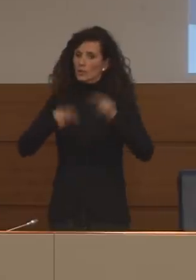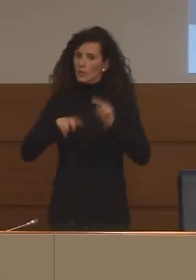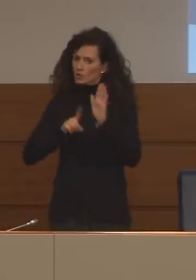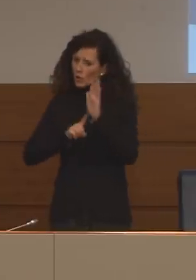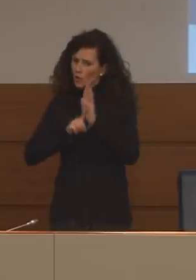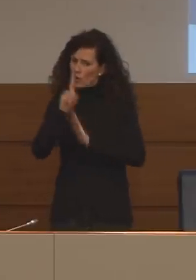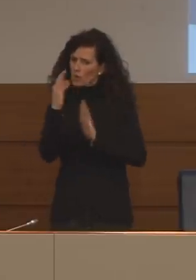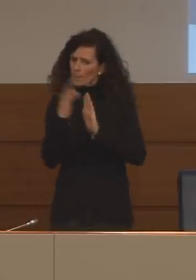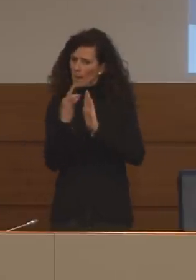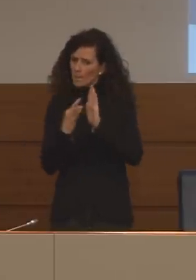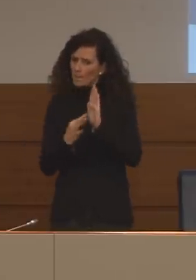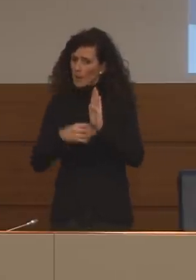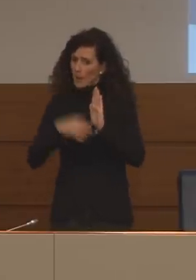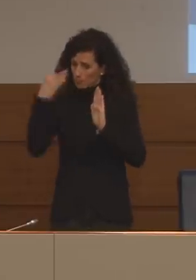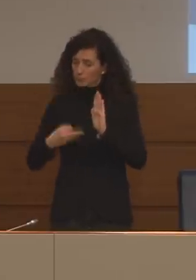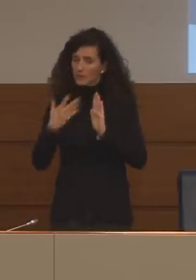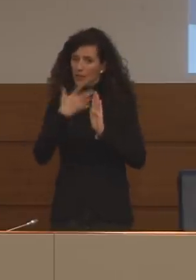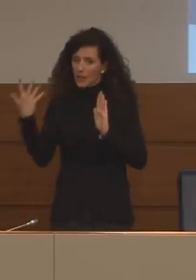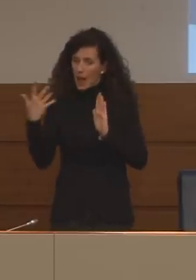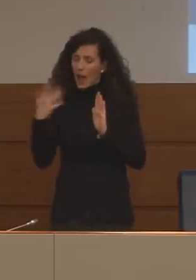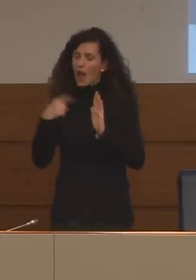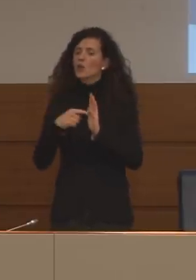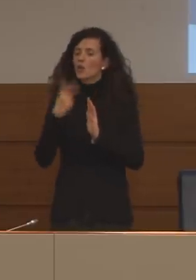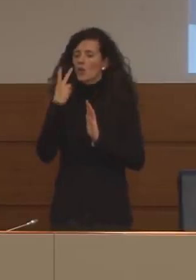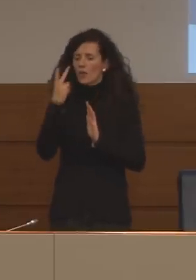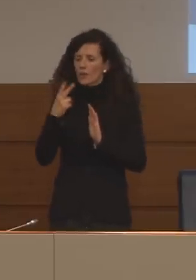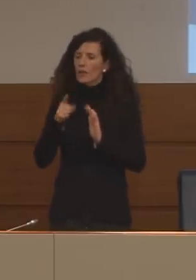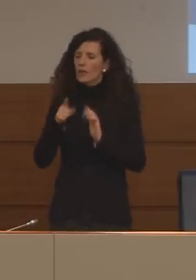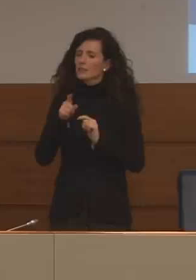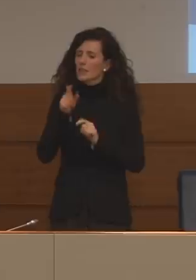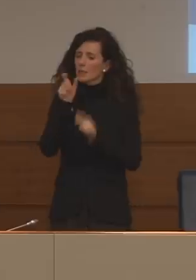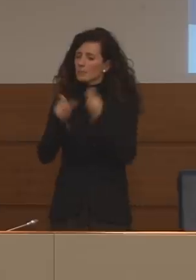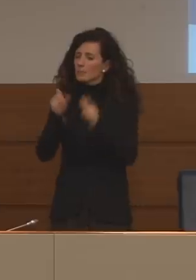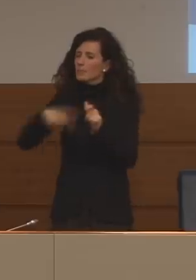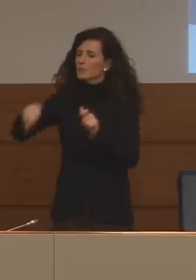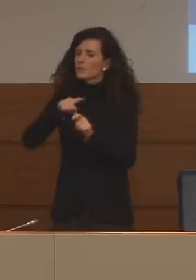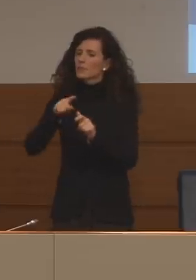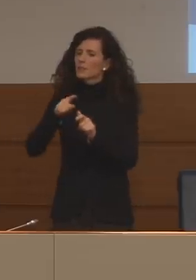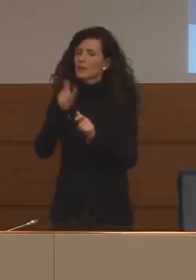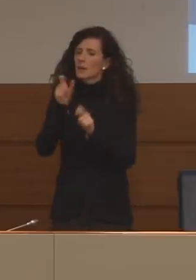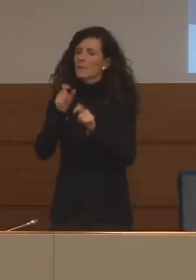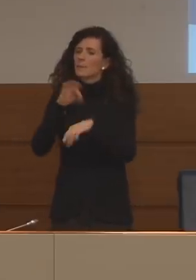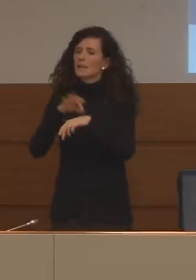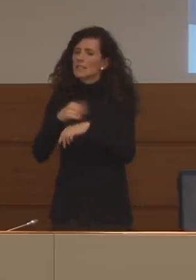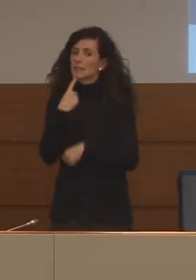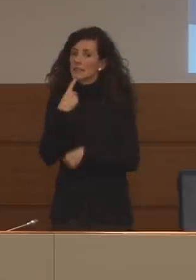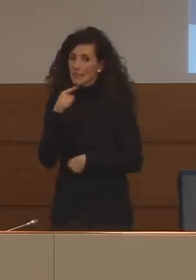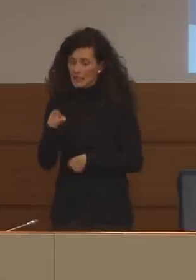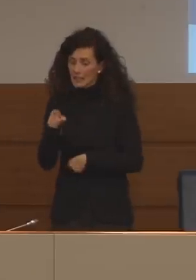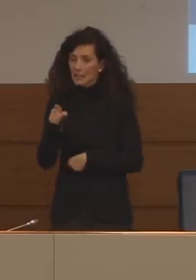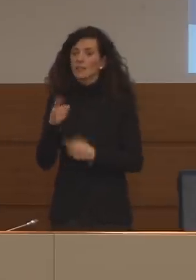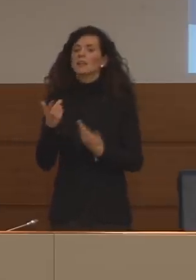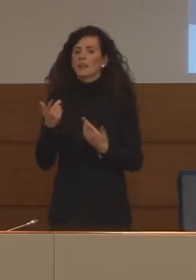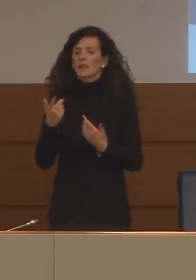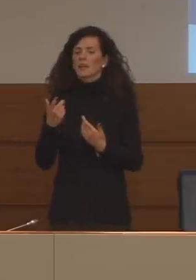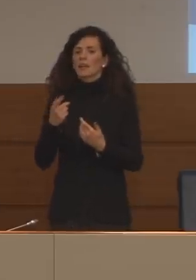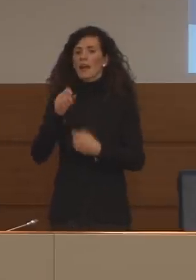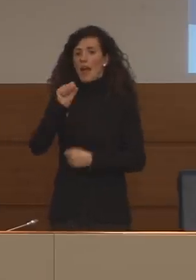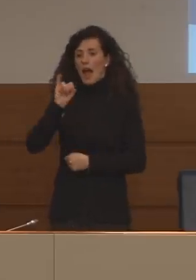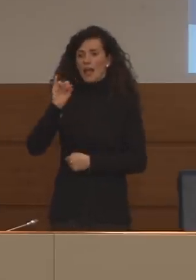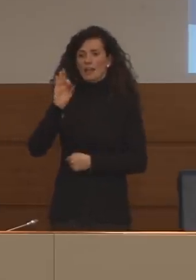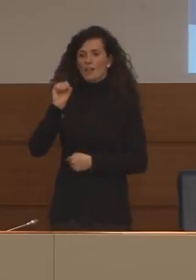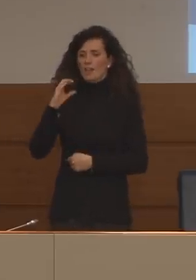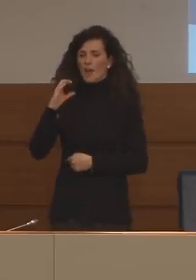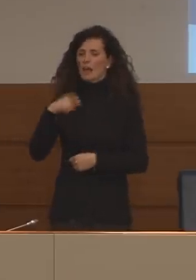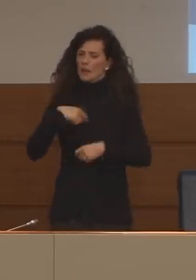con un campione di soggetti significativo e credo che ai fra si stia muovendo in questa prospettiva